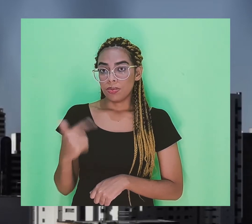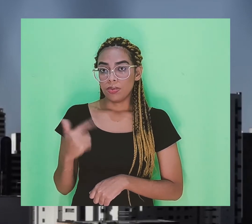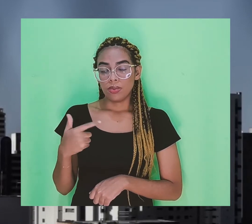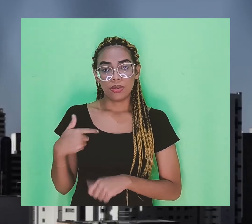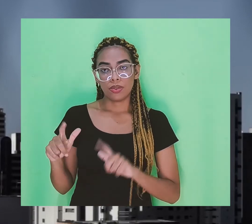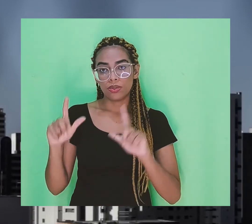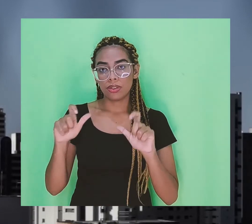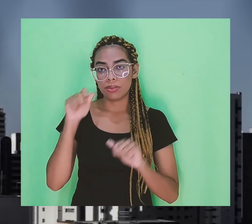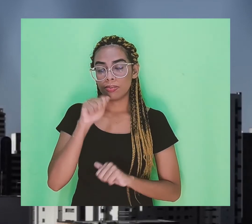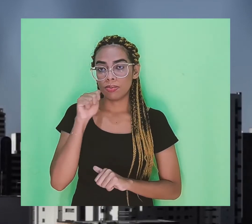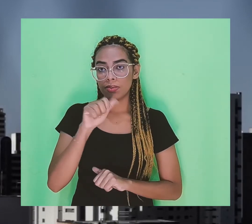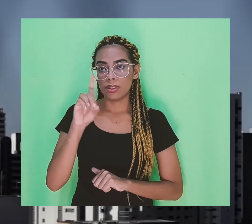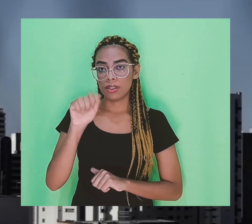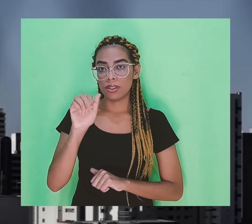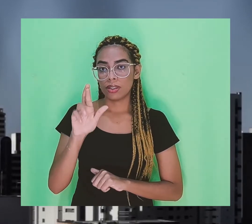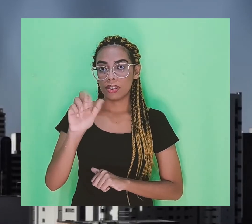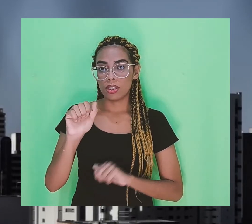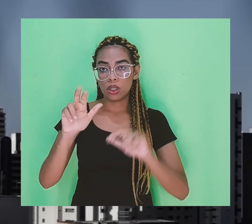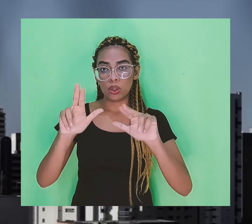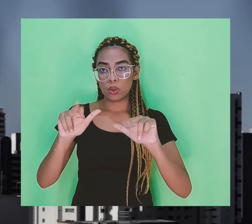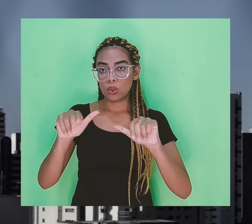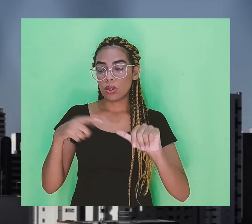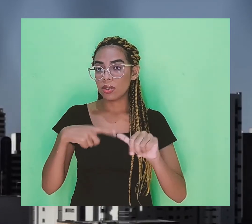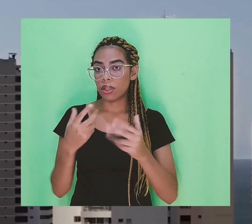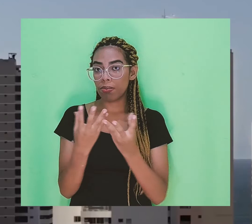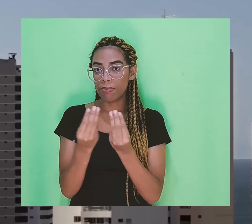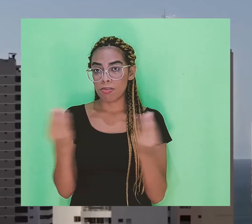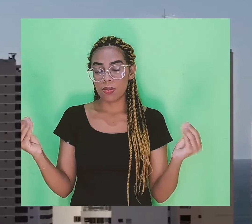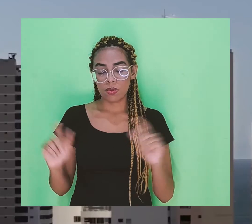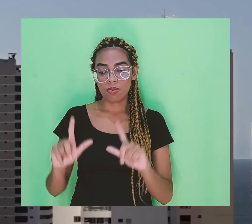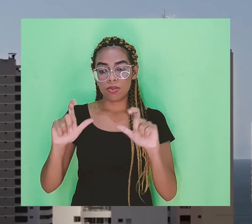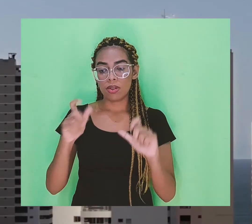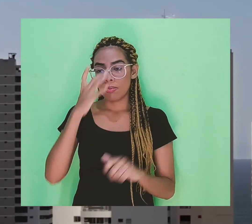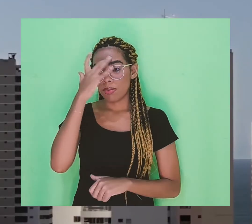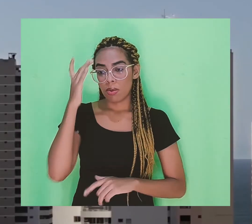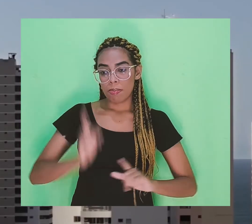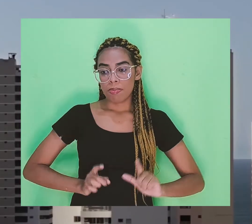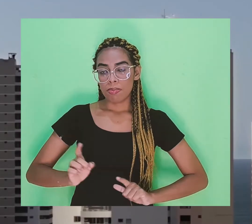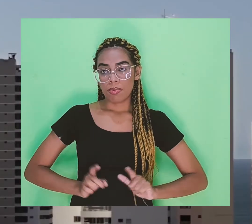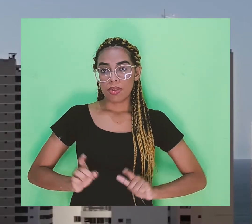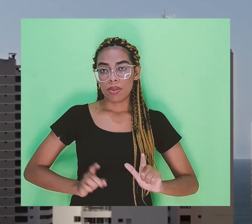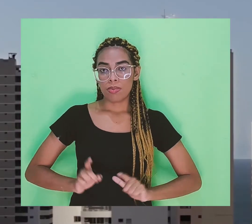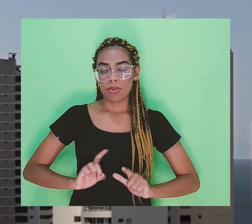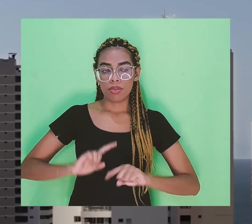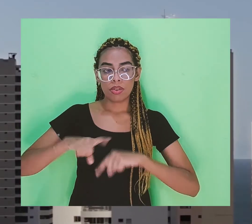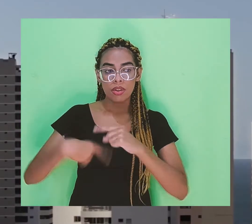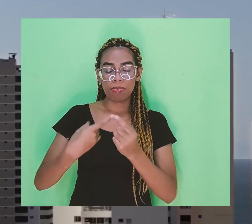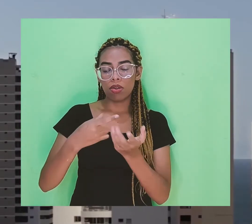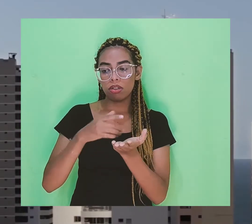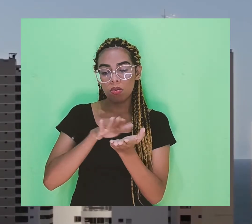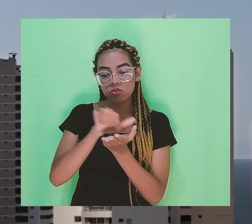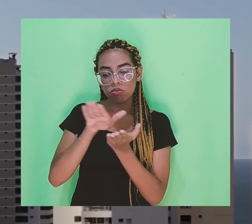Dara. Eu não tenho uma foto dela, eu nunca fiz uma foto da Dara, assim. Tem muitas fotos, assim, de primos meus que eu fiz e eu revelei anos depois, em